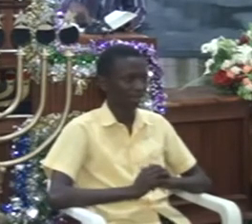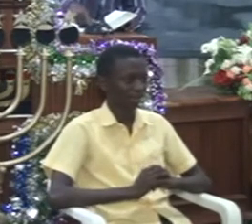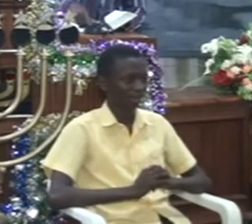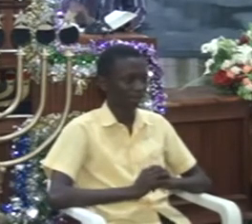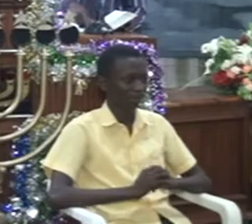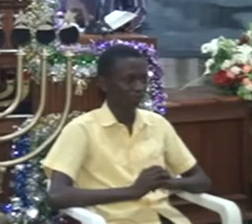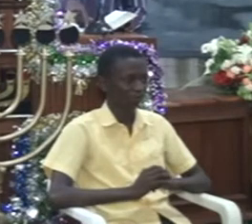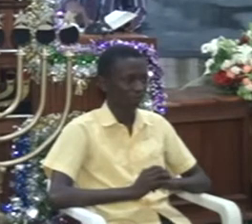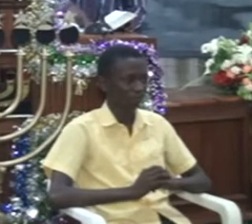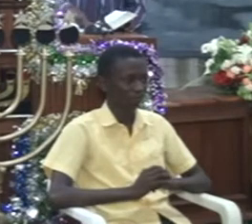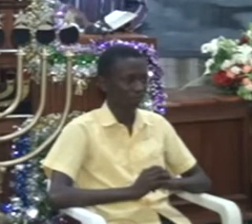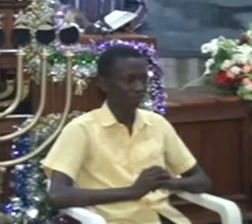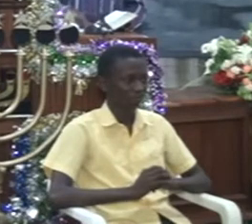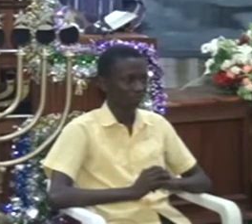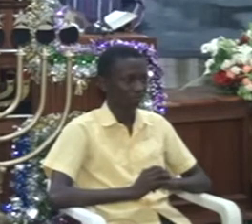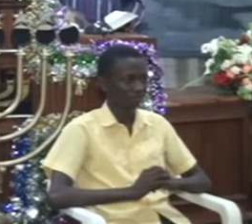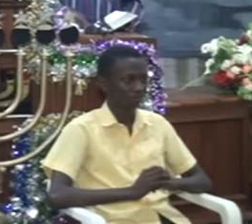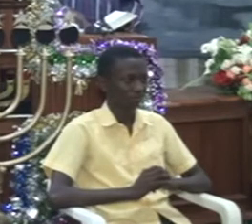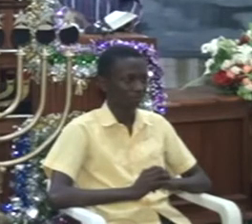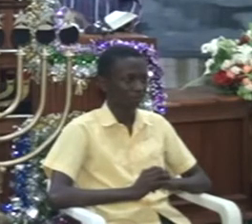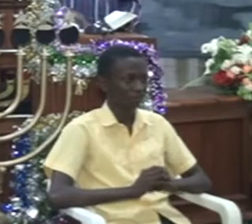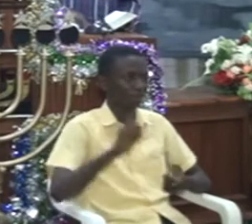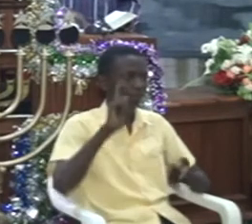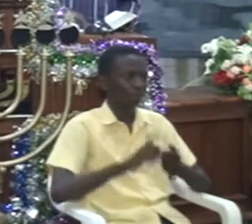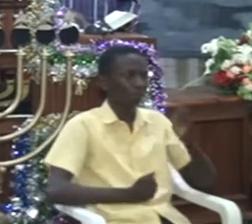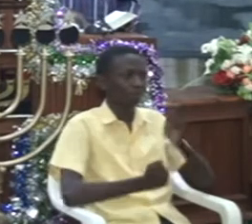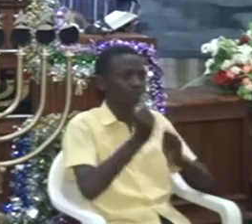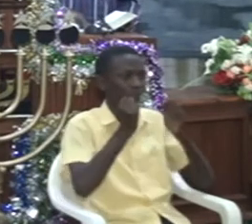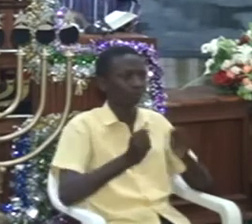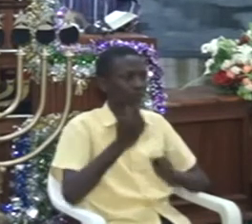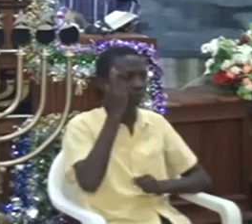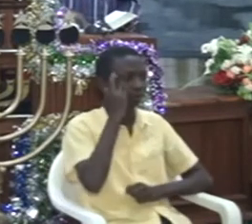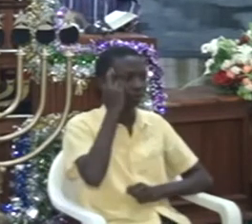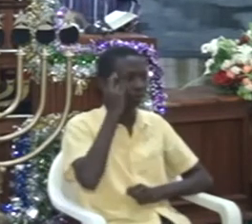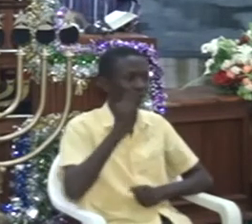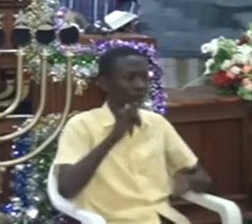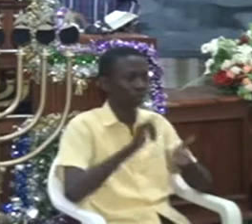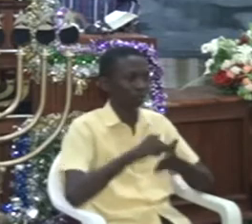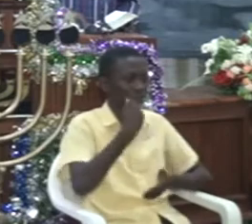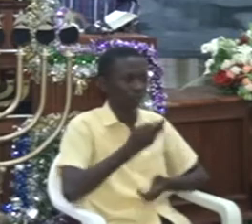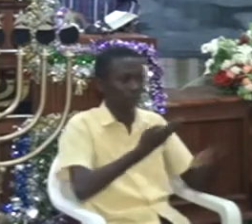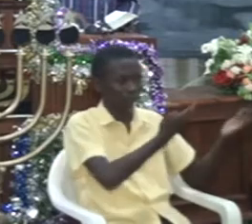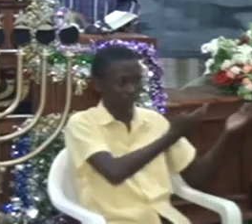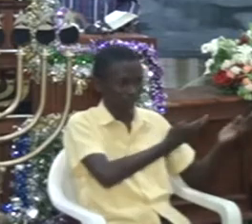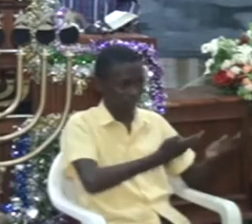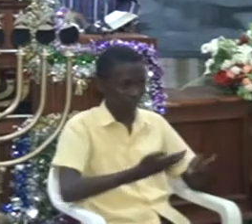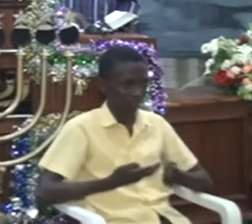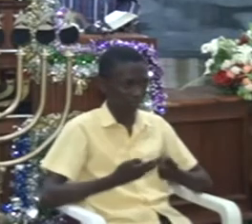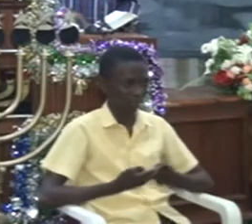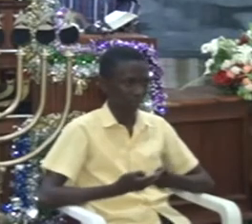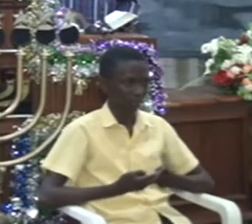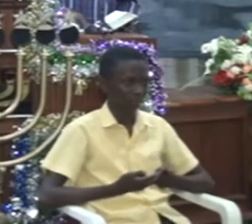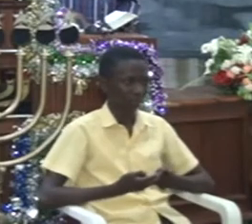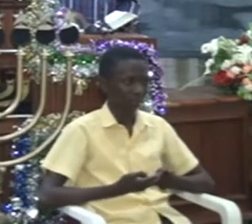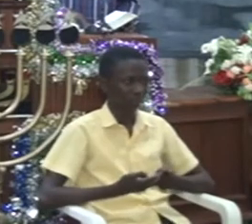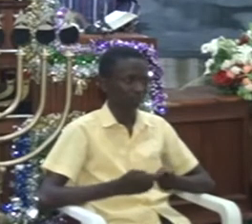kwa ajili ya mtu mmoja, a plus forte raison ceux qui reçoivent,